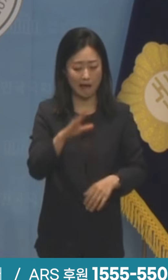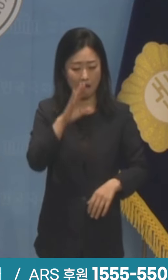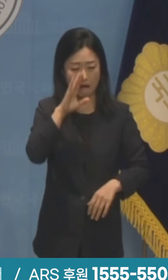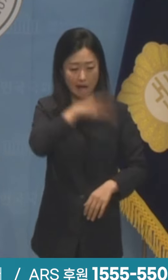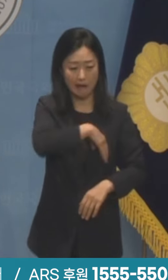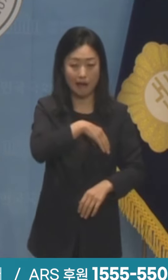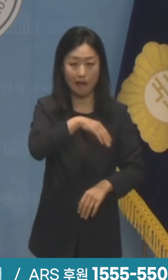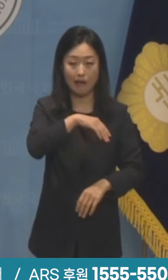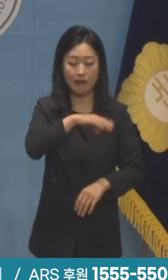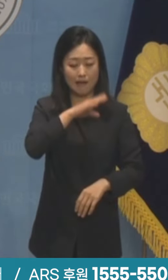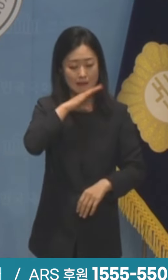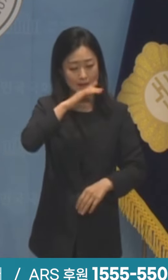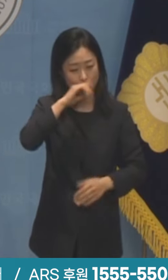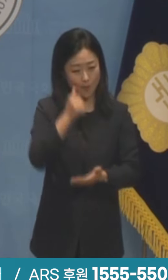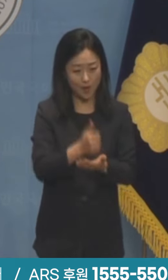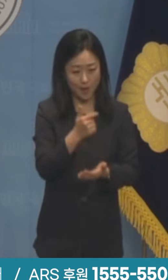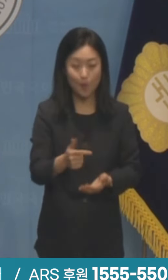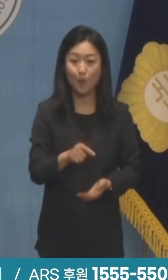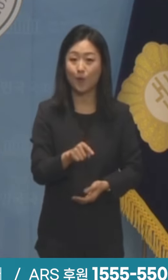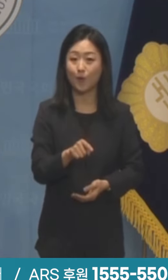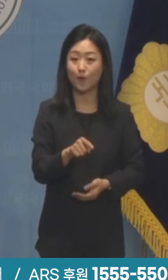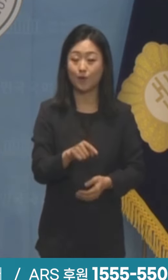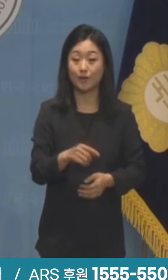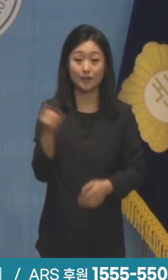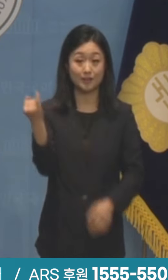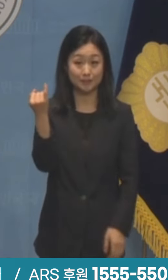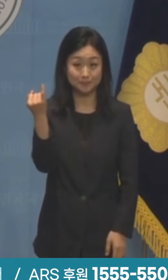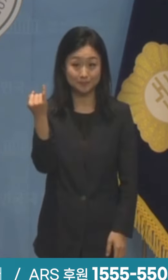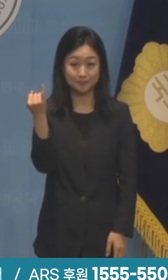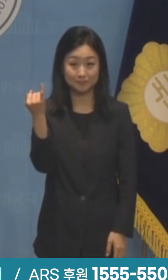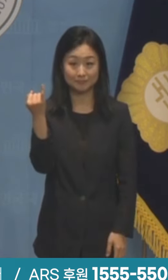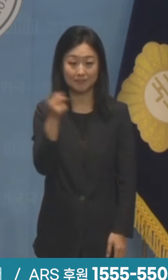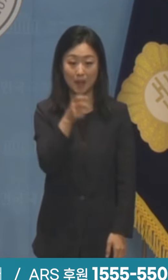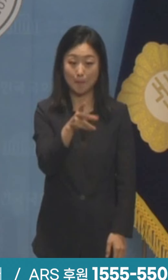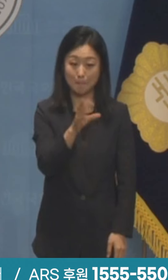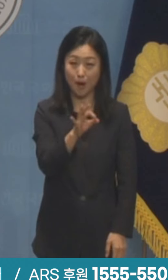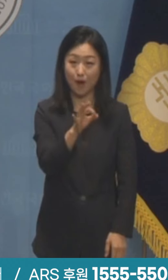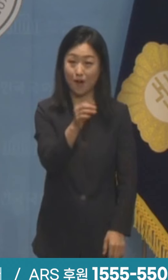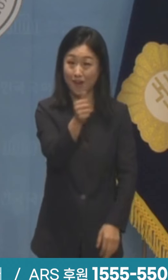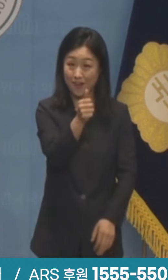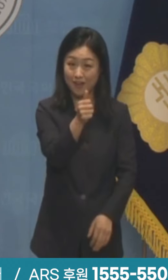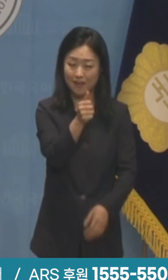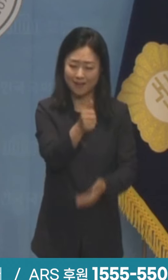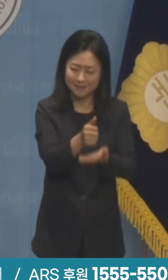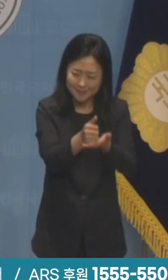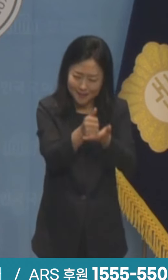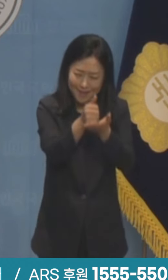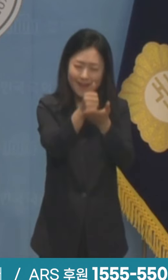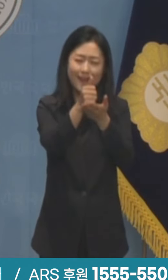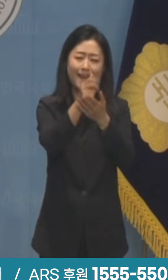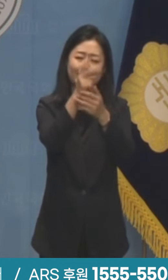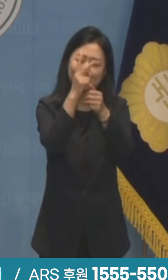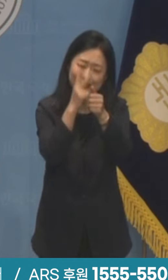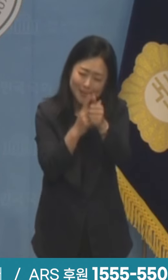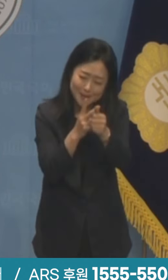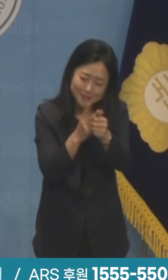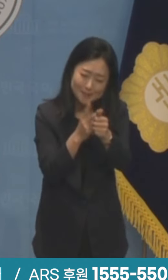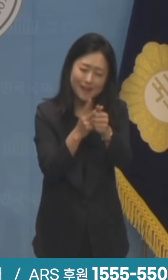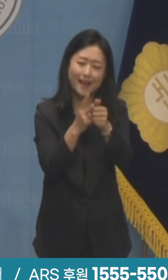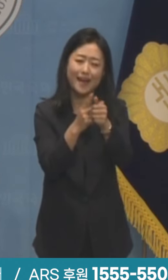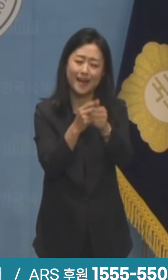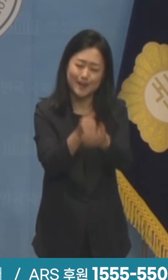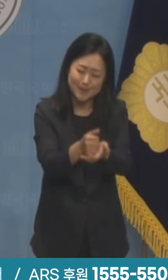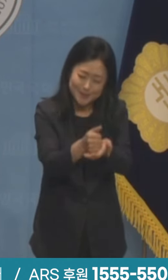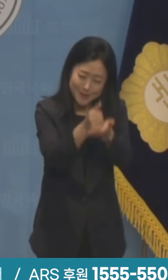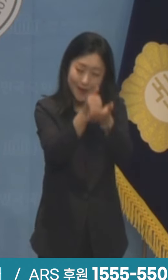중대 범죄입니다 김건희 씨는 그런 명시를 스승님 선생님이라고 불렀다고 합니다